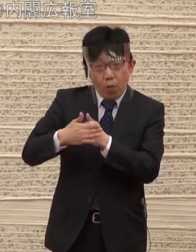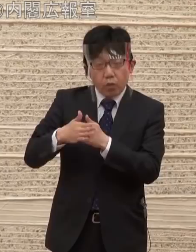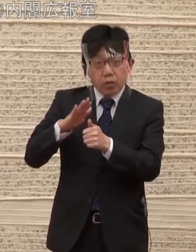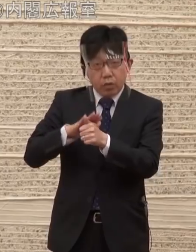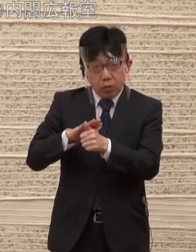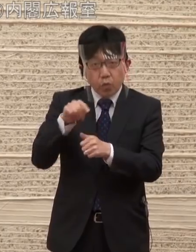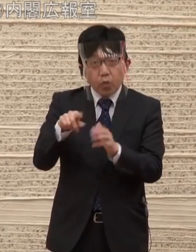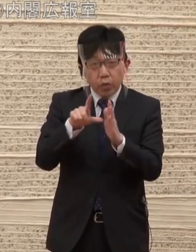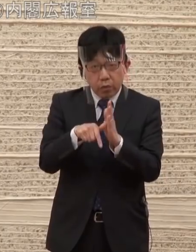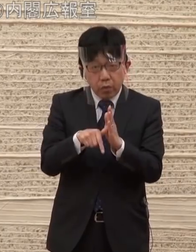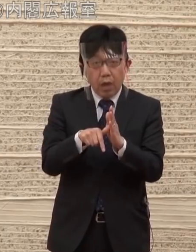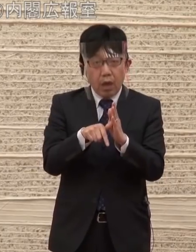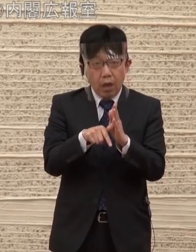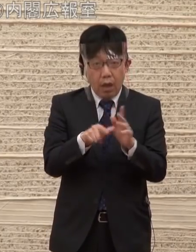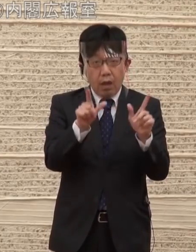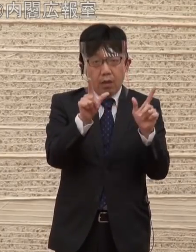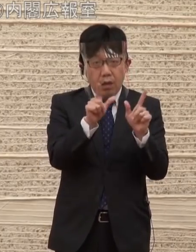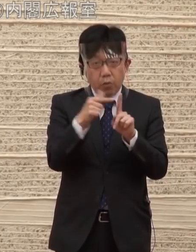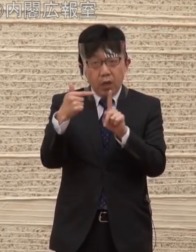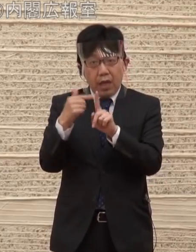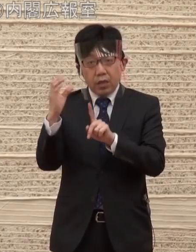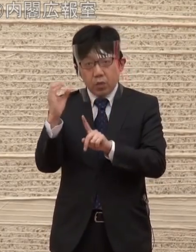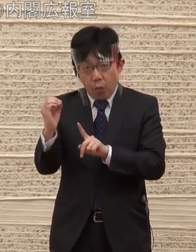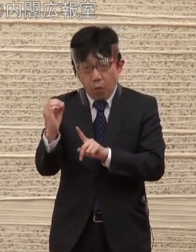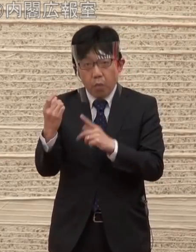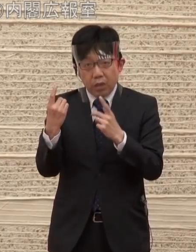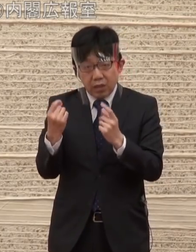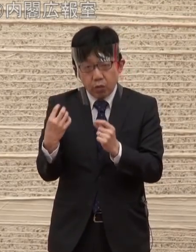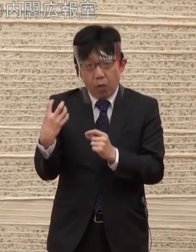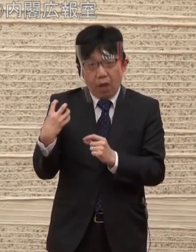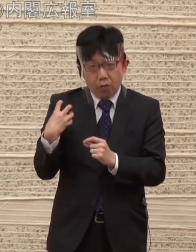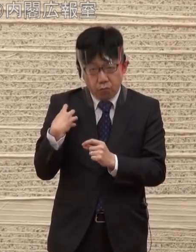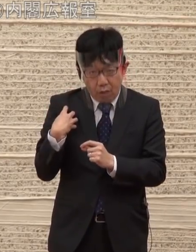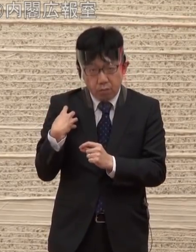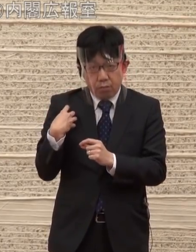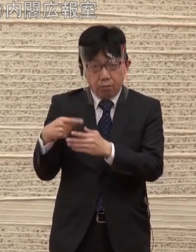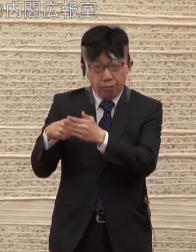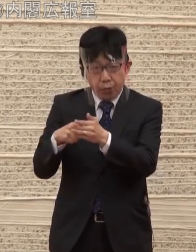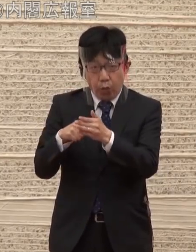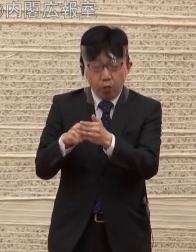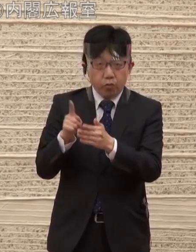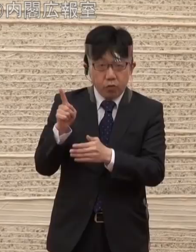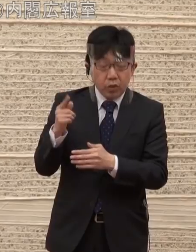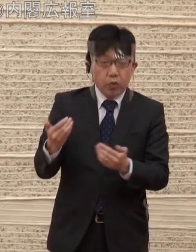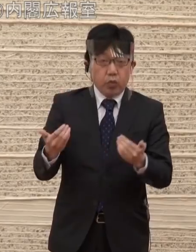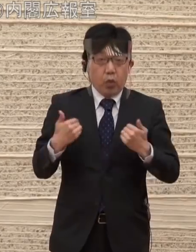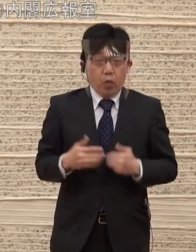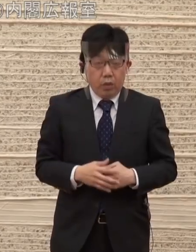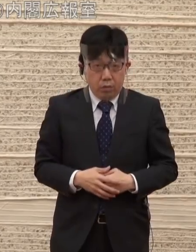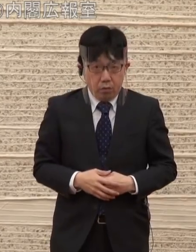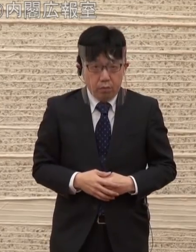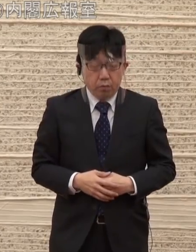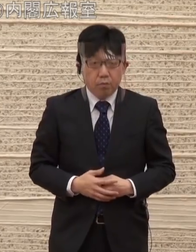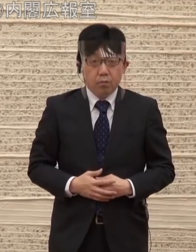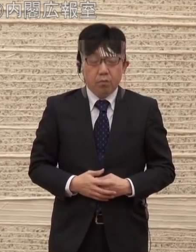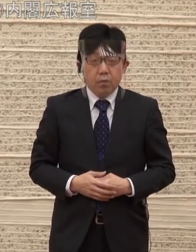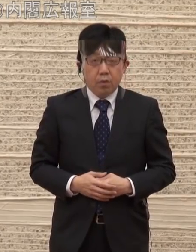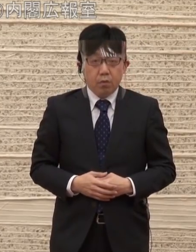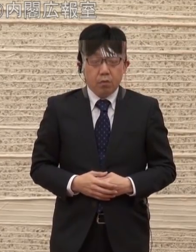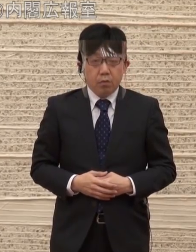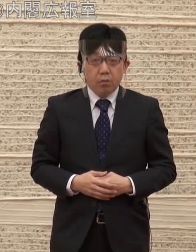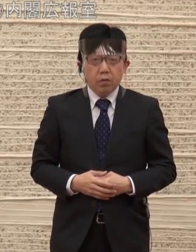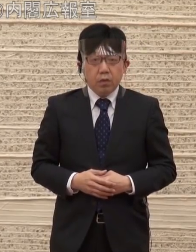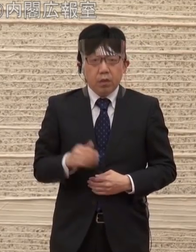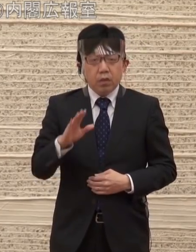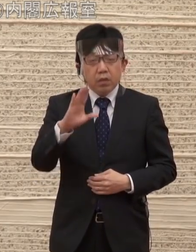だった俺ちょむですねしっかりとその役割を果たしていなければ至らなければならないという風に考えています